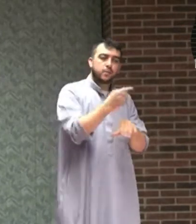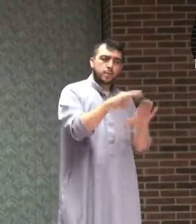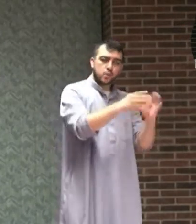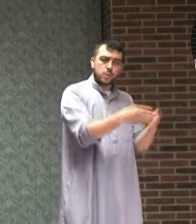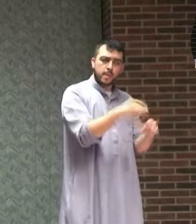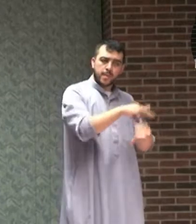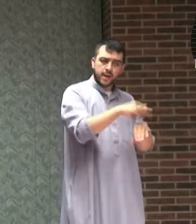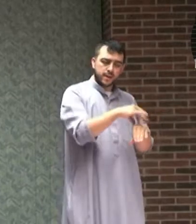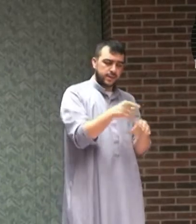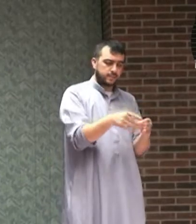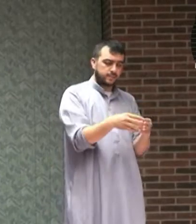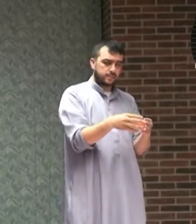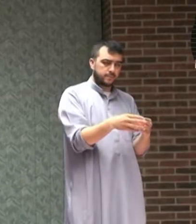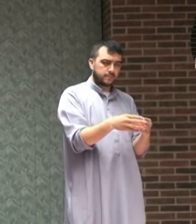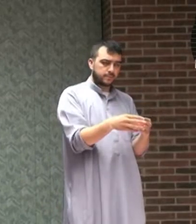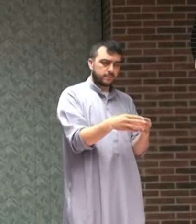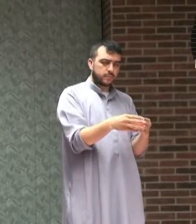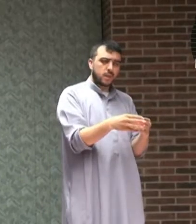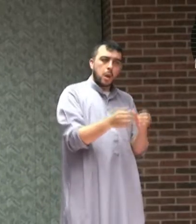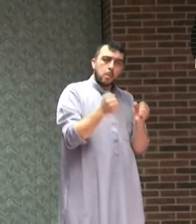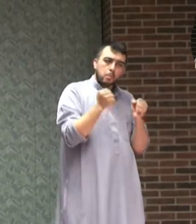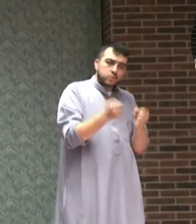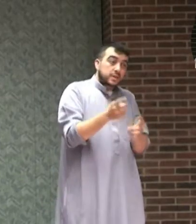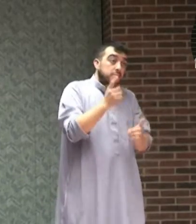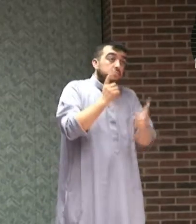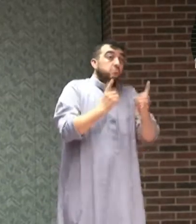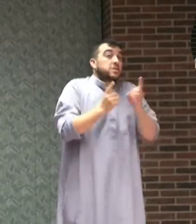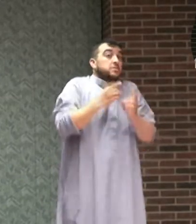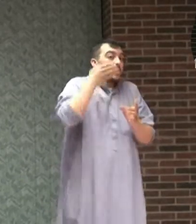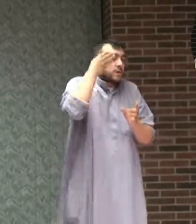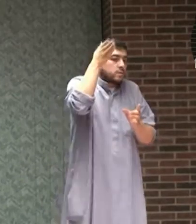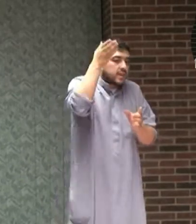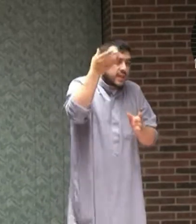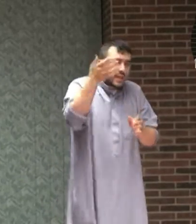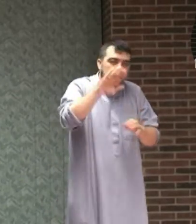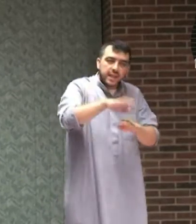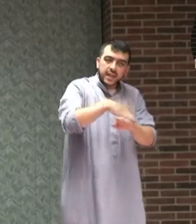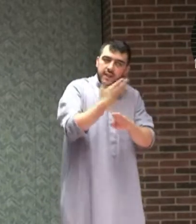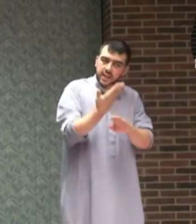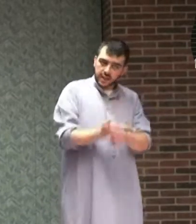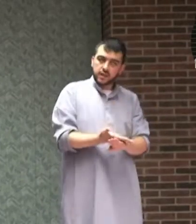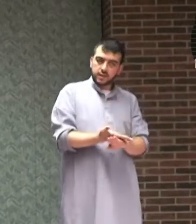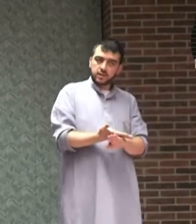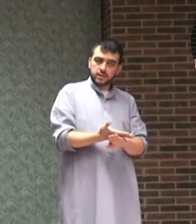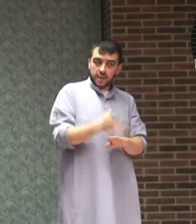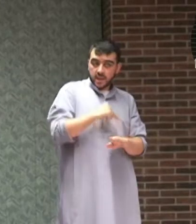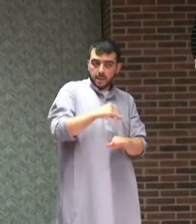qui sont bénignes, c'est-à-dire dans le sens où il y a espoir de guérison.